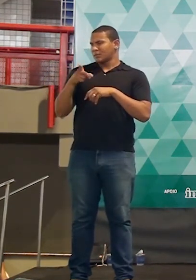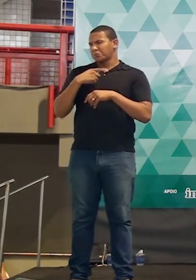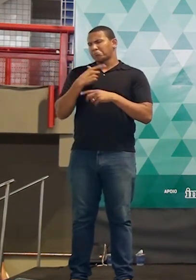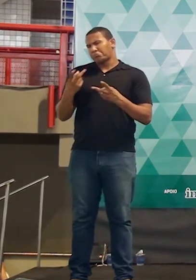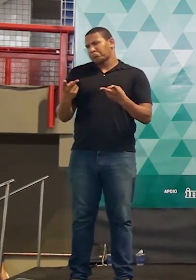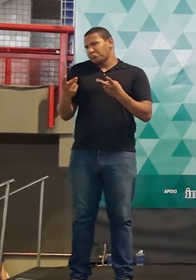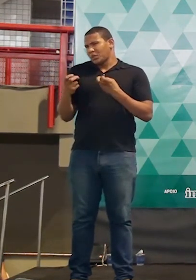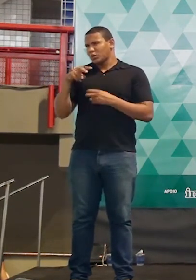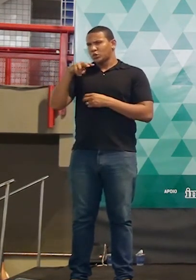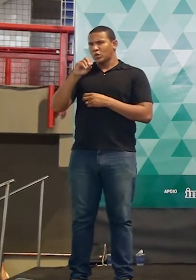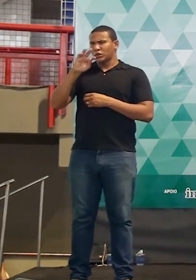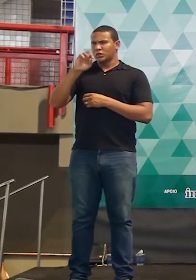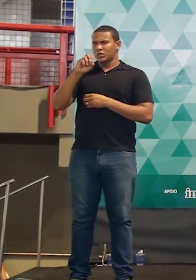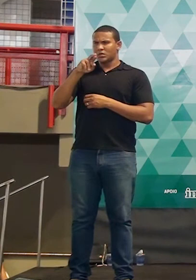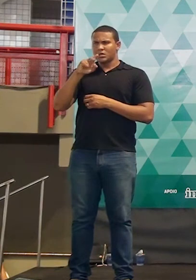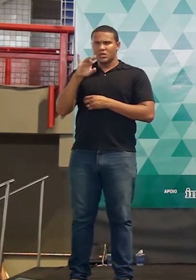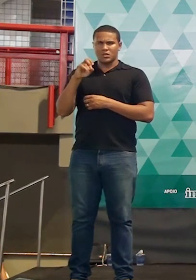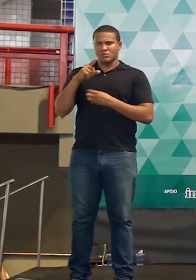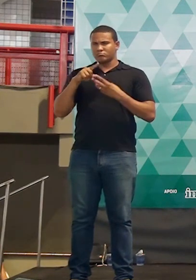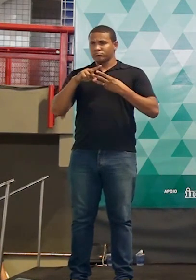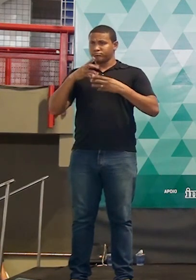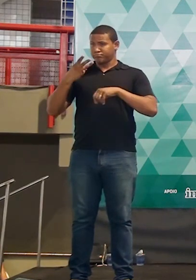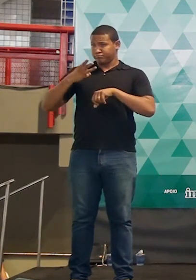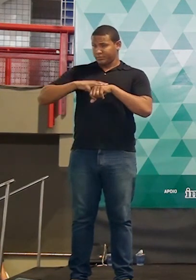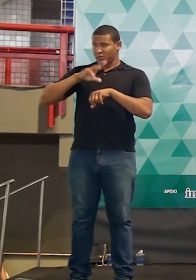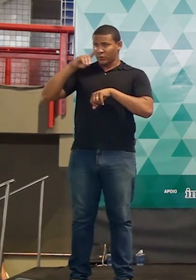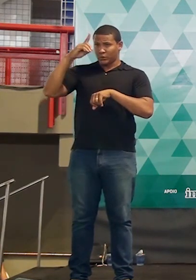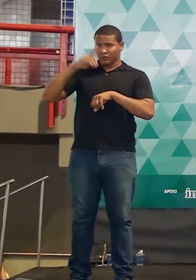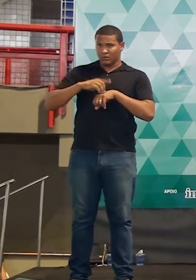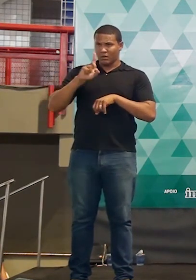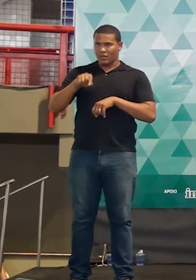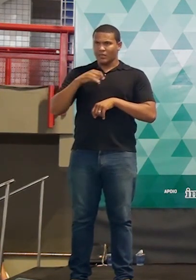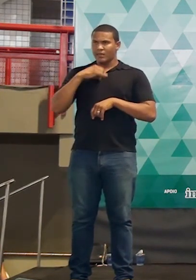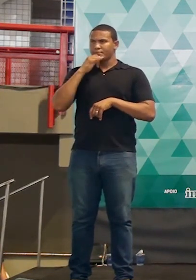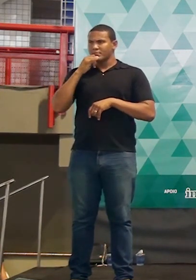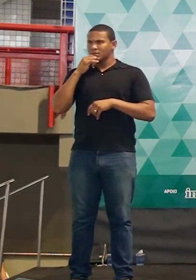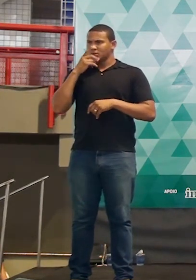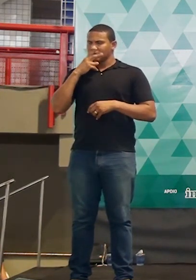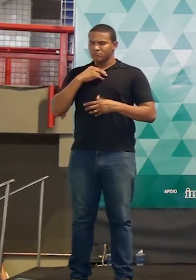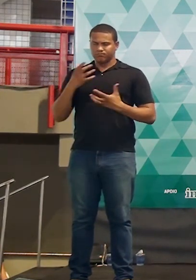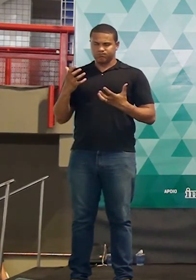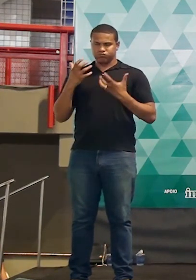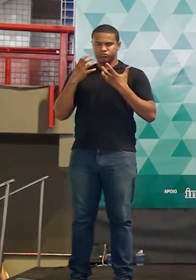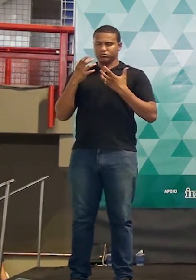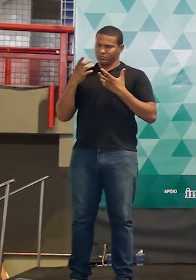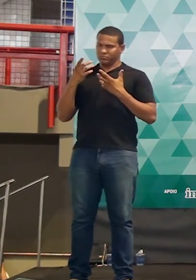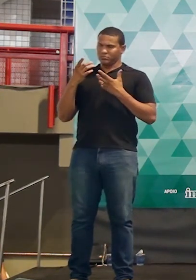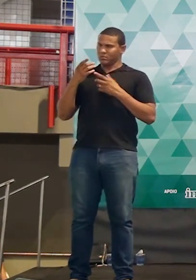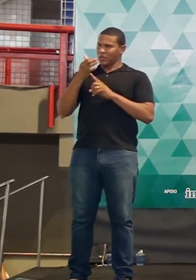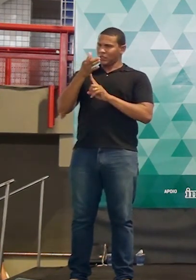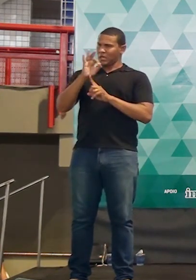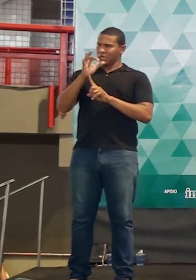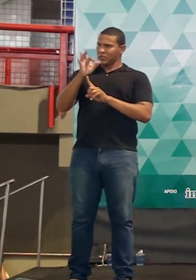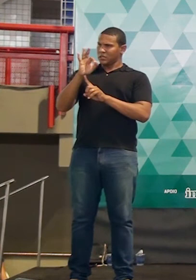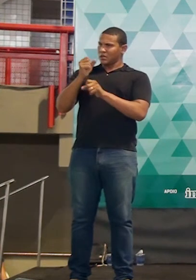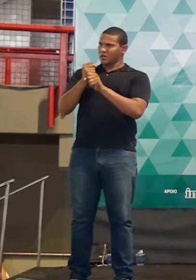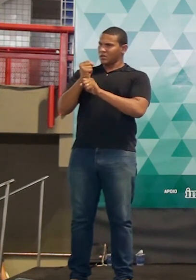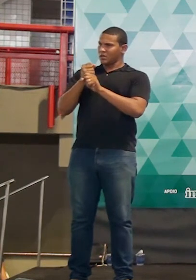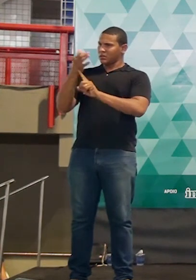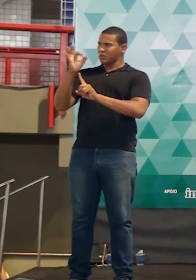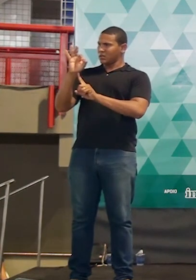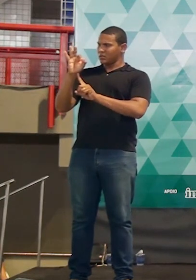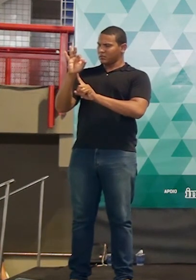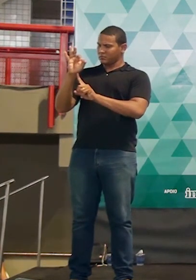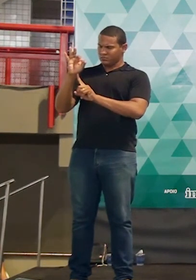notório que as arboviroses voltaram com muita intensidade nos últimos decênios. É uma ideia flutuante.